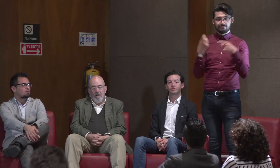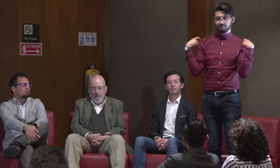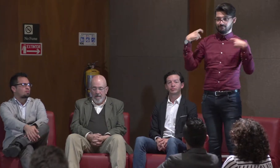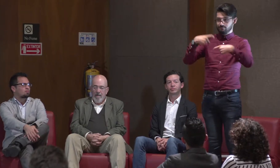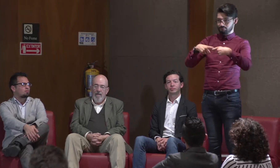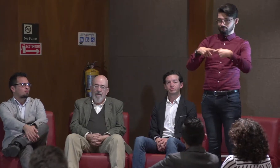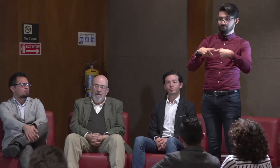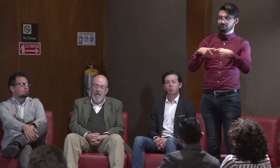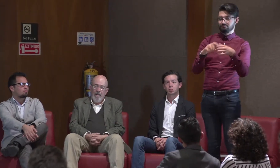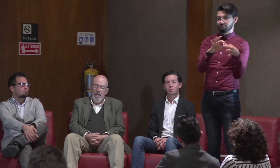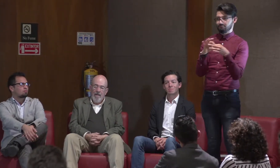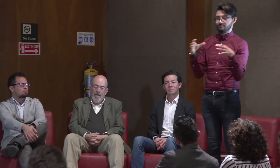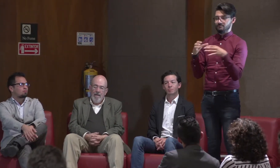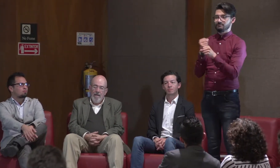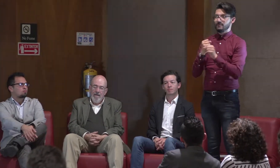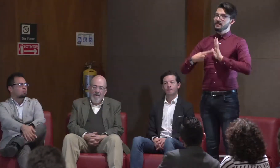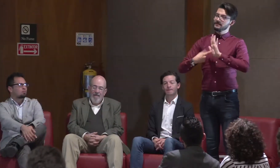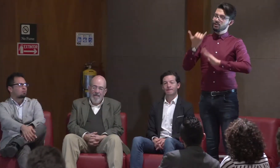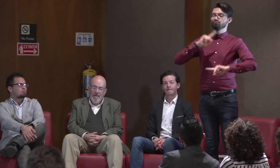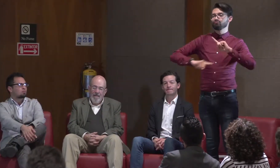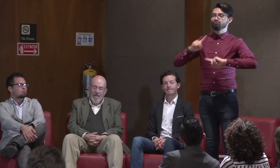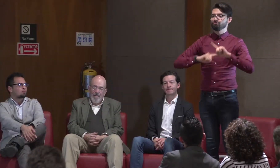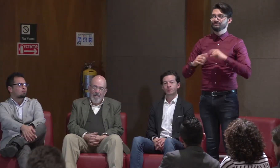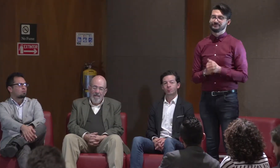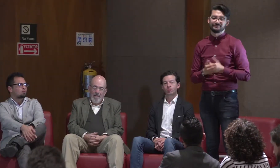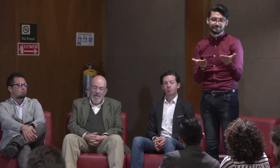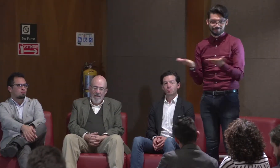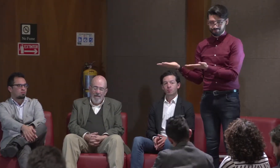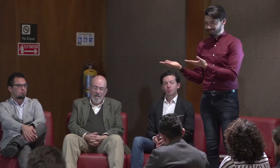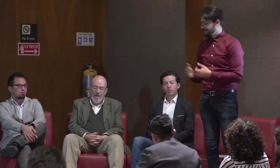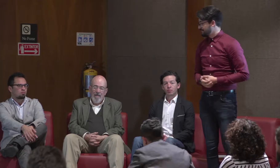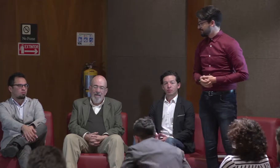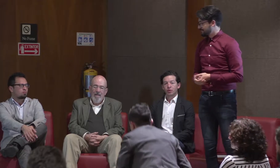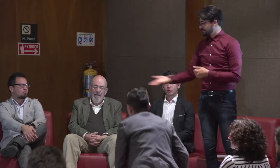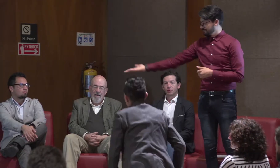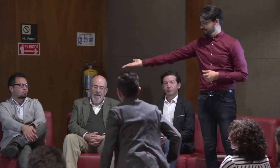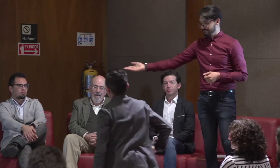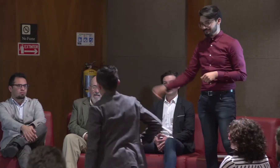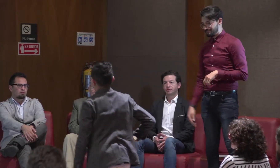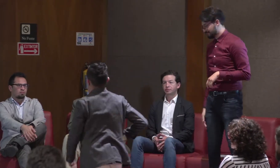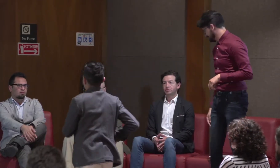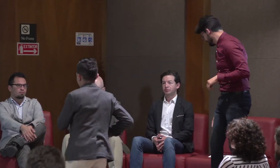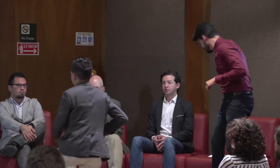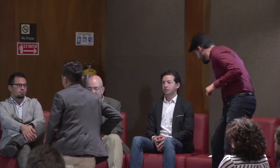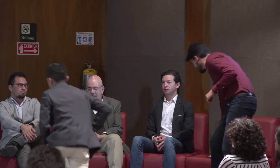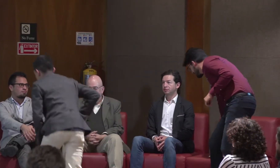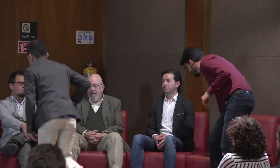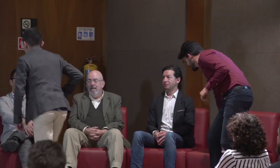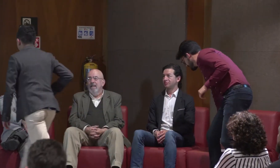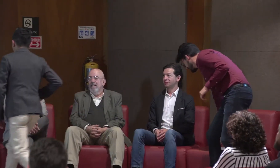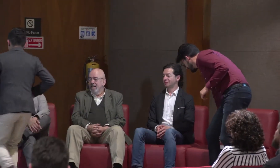A continuación queremos invitar a Diego López. Diego López es licenciado en lengua castellana y presentador en Señas para la